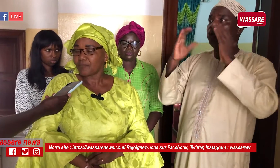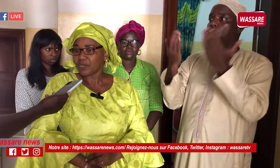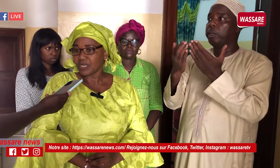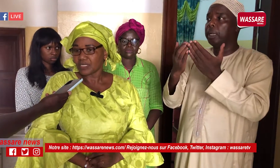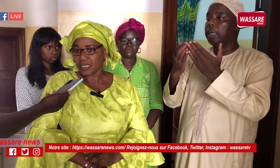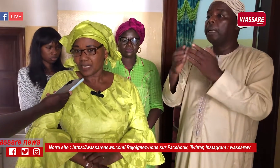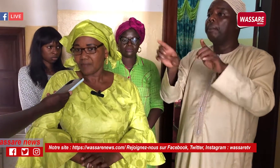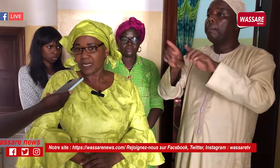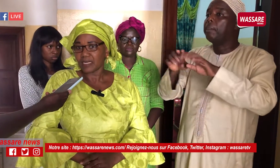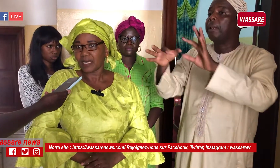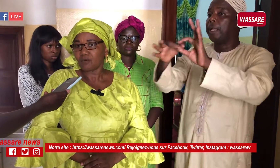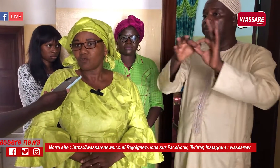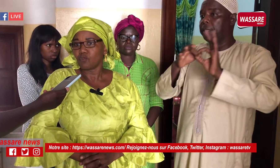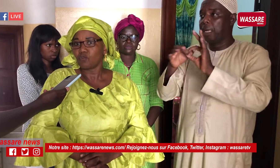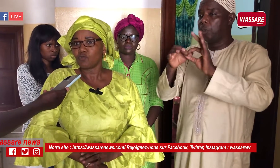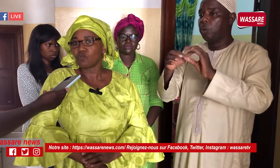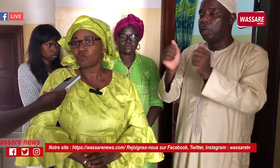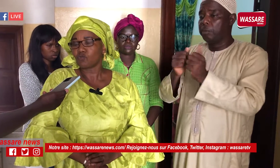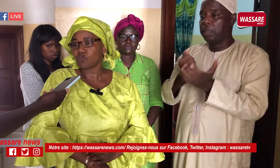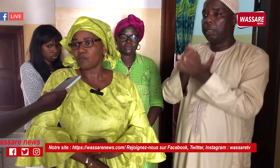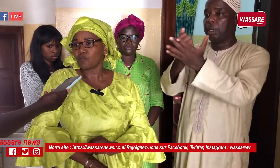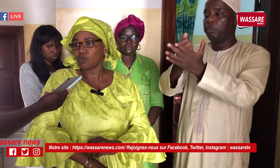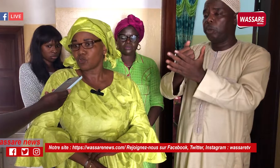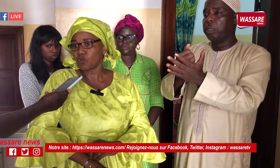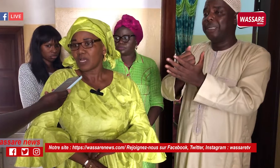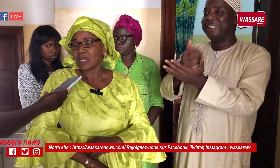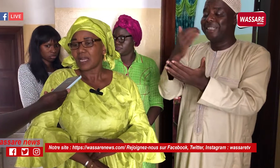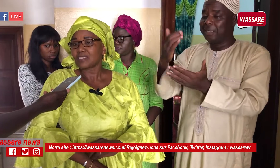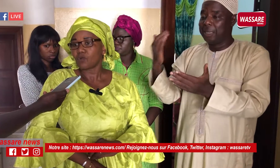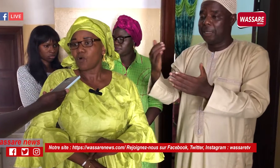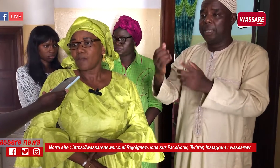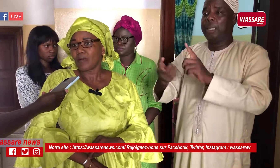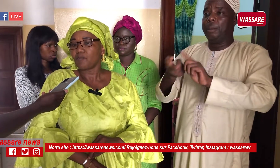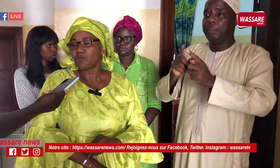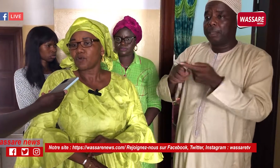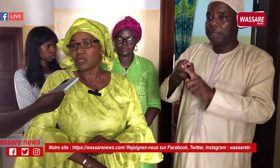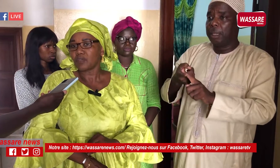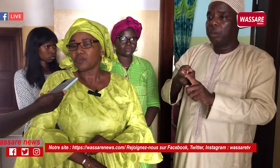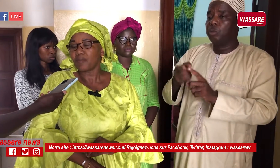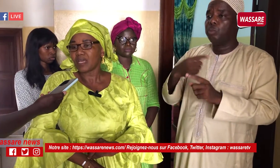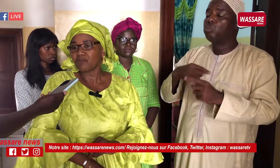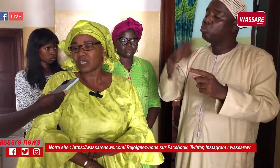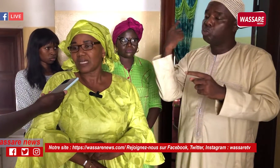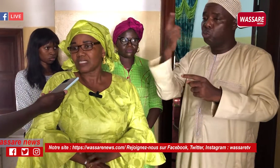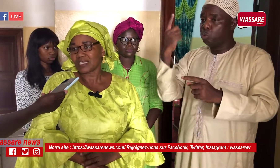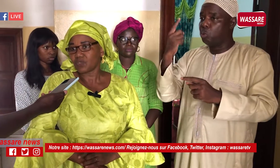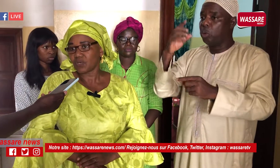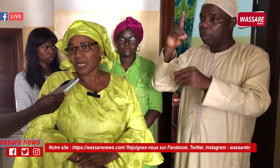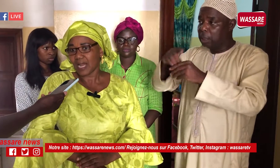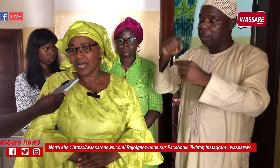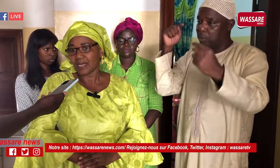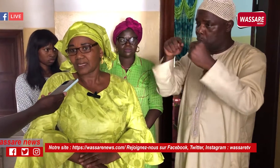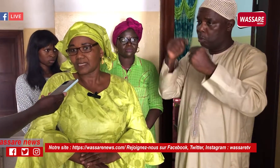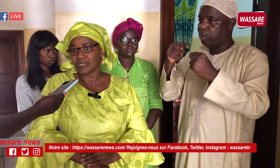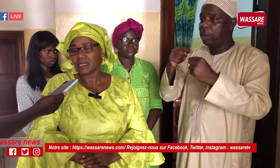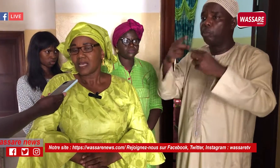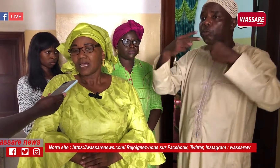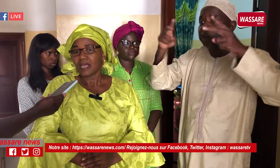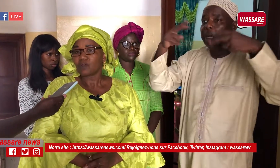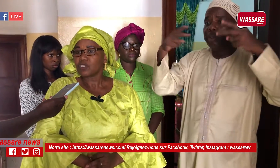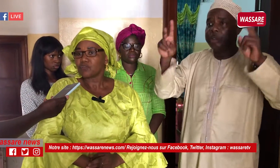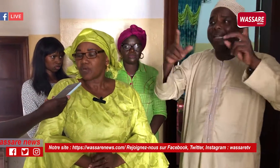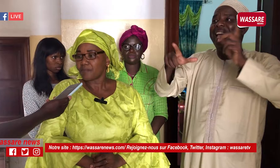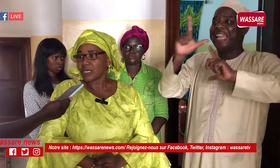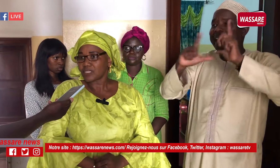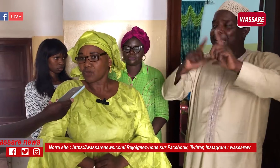avec l'appui de certains partenaires, nous sommes toujours dans ce combat pour une meilleure vulgarisation de la langue des signes.